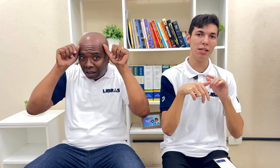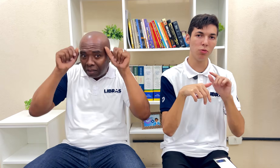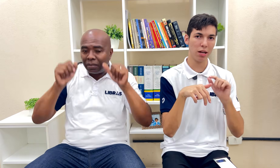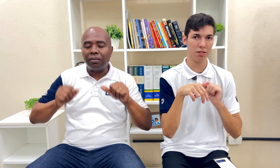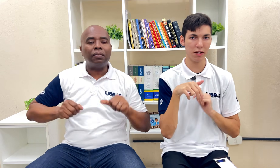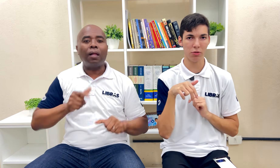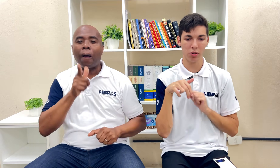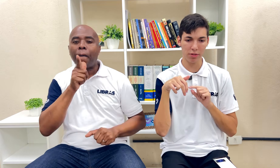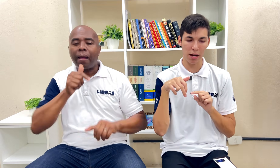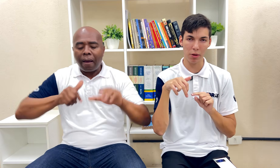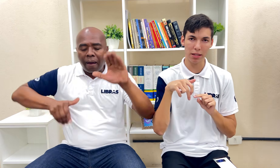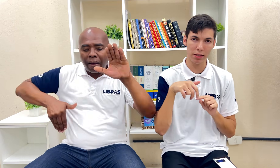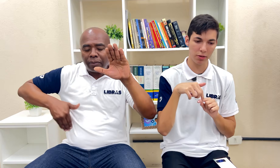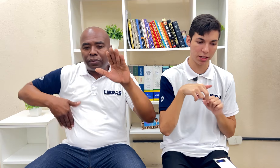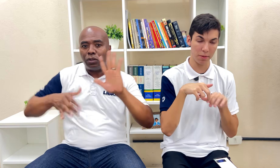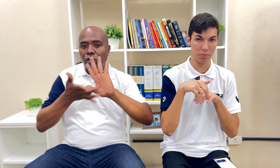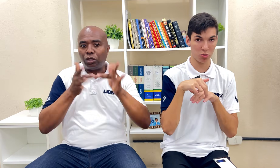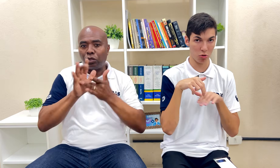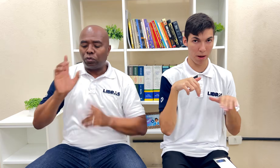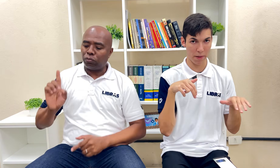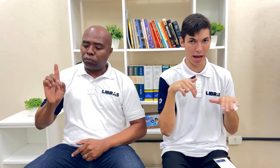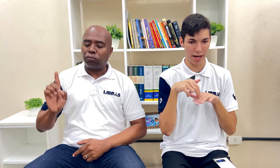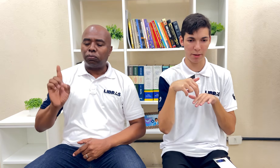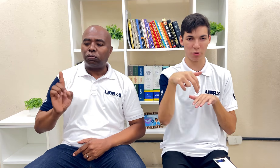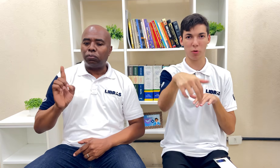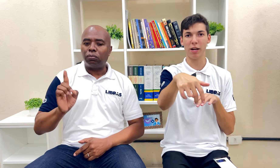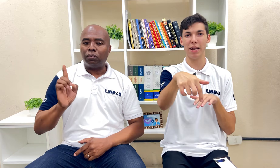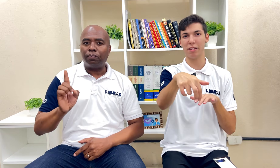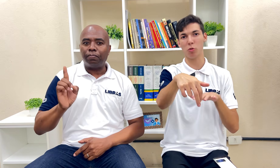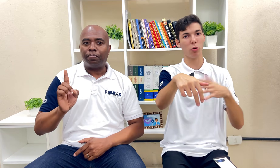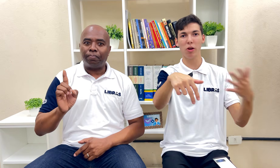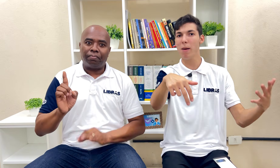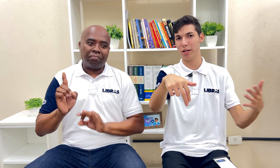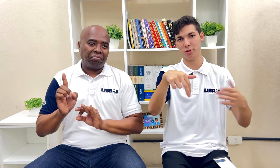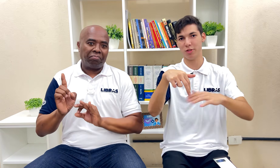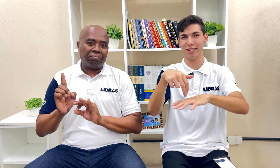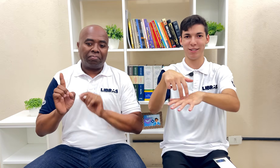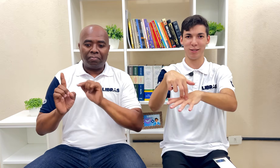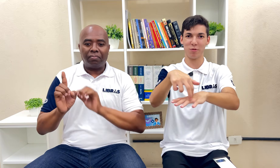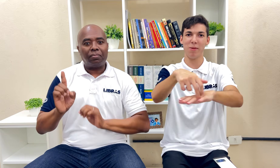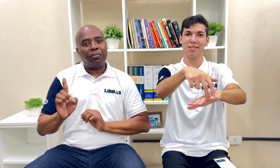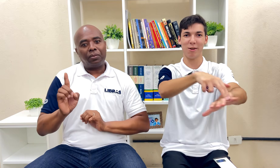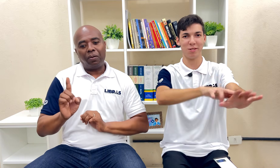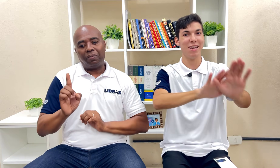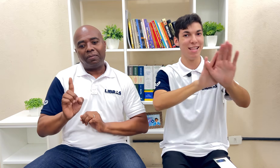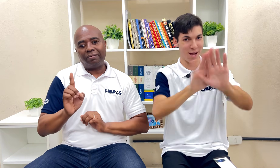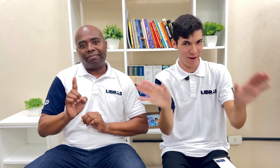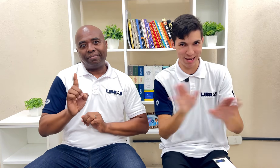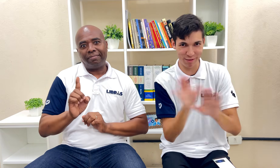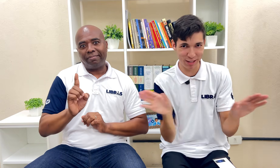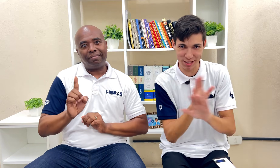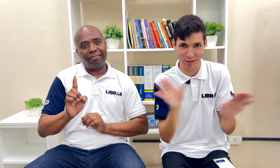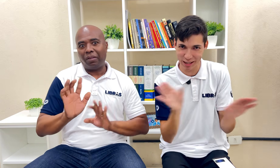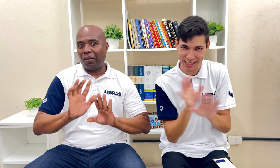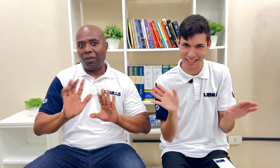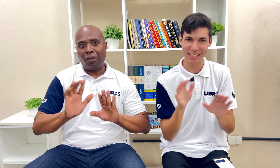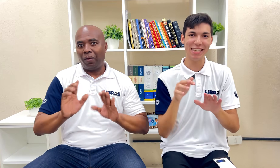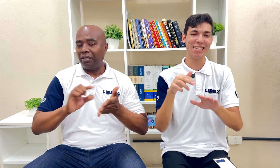no classificador eu trago ele andando aqui sobre a praia. Lembra que se eu colocar ele aqui, eu coloquei o mar, Jesus já está andando sobre as águas. Não é esse versículo ainda. Então,